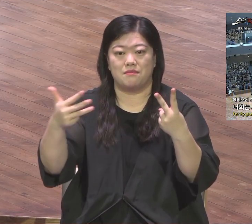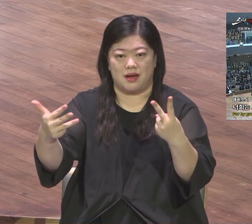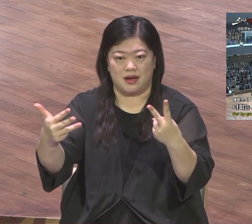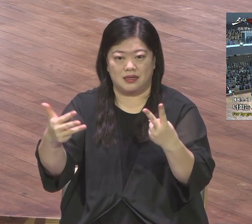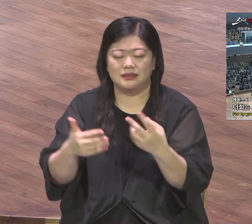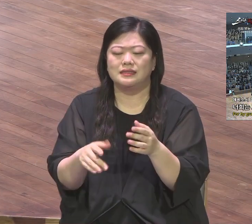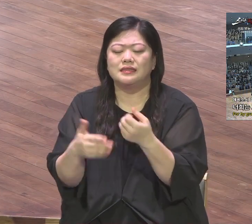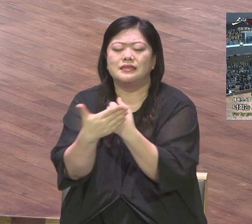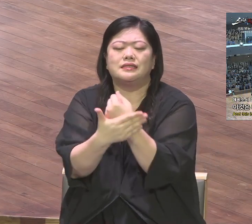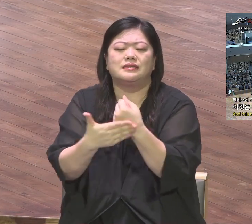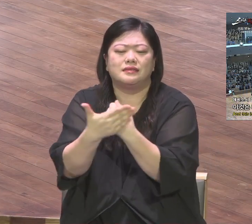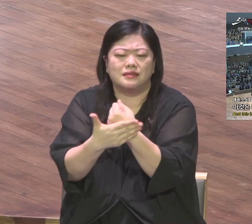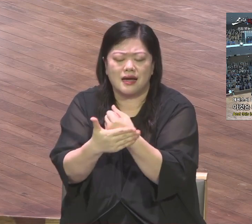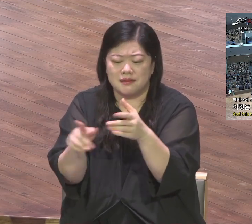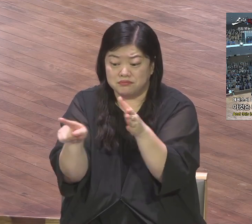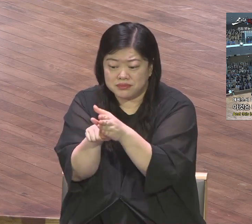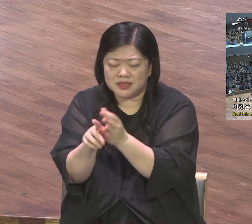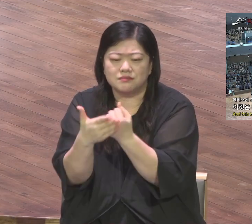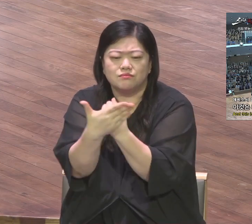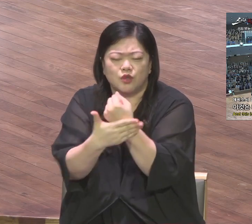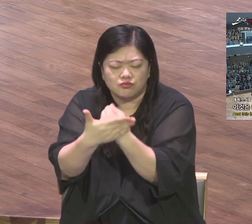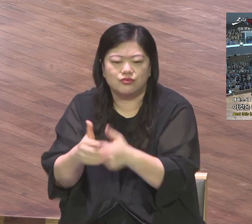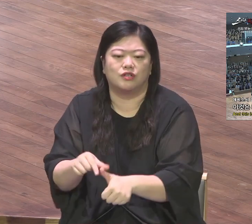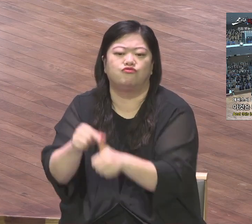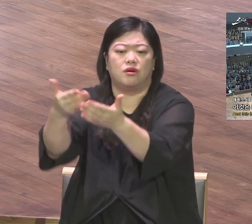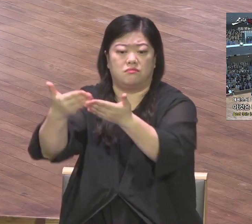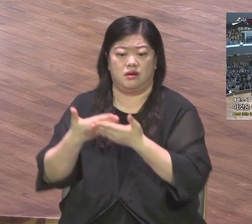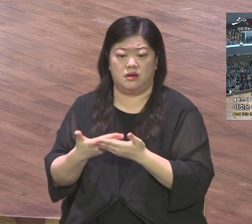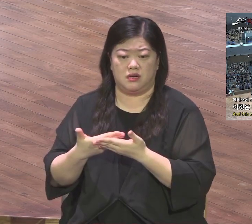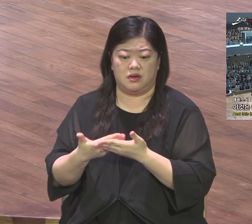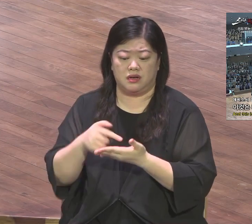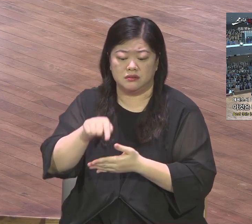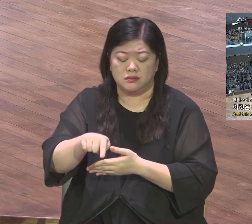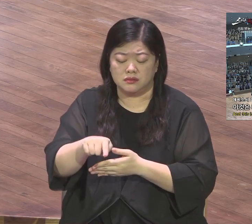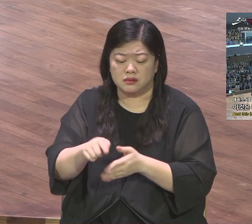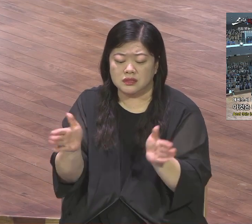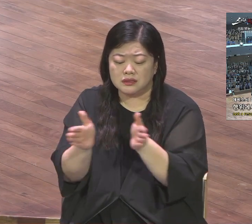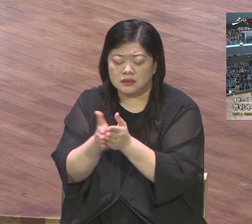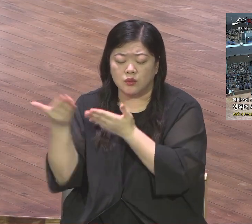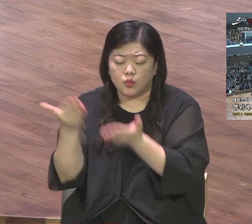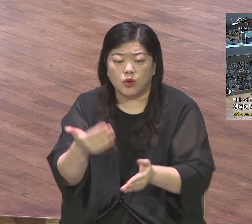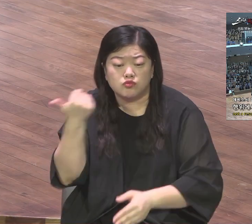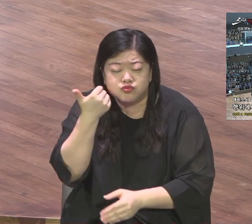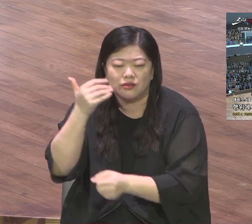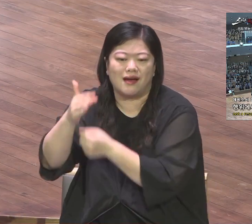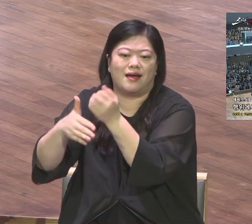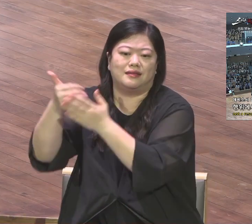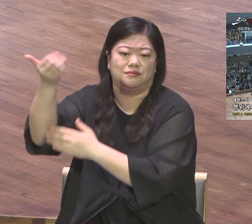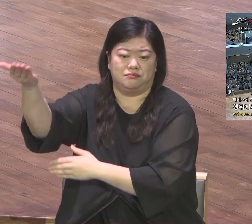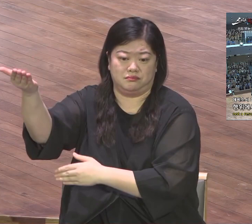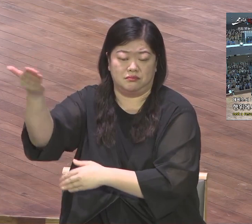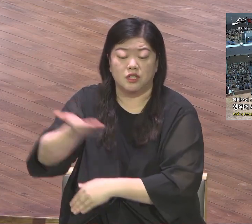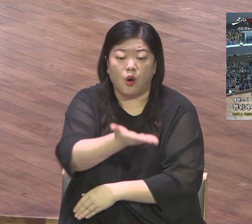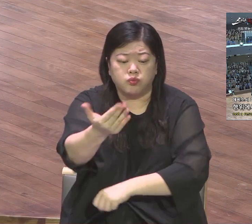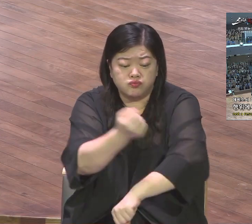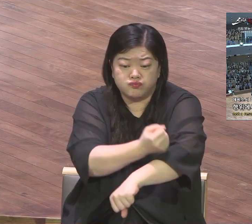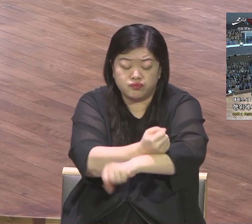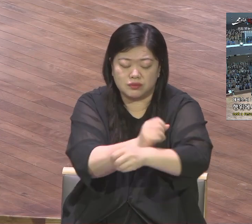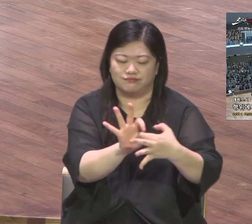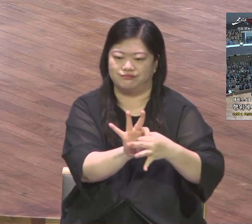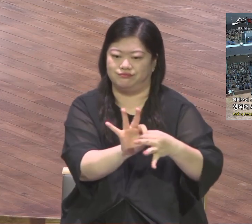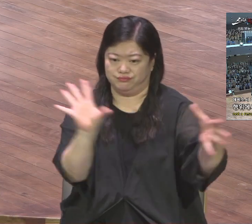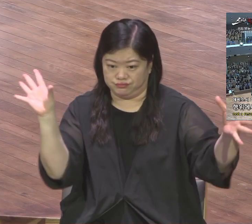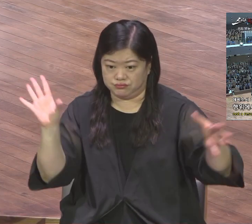말미암아 구원을 받았으니 이것은 너희에게서 난 것이 아니요 하나님의 선물이라. 행위에서 난 것이 아니니